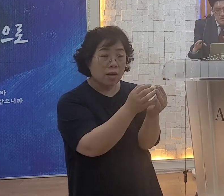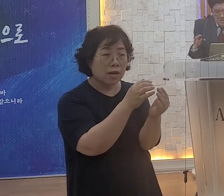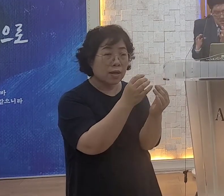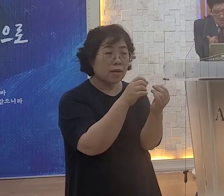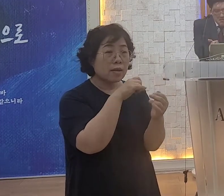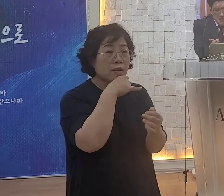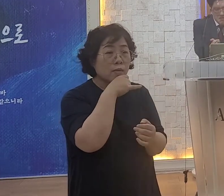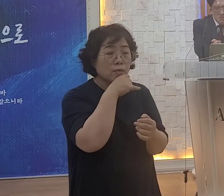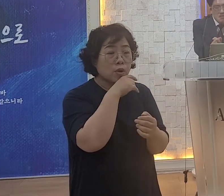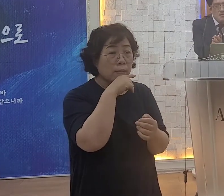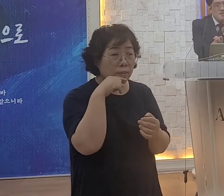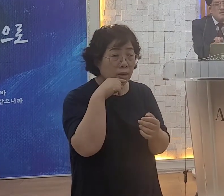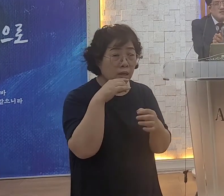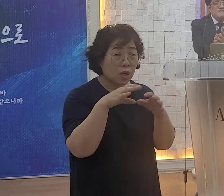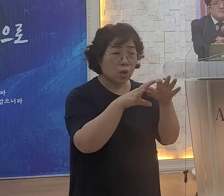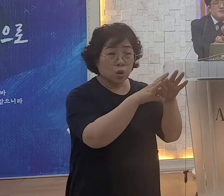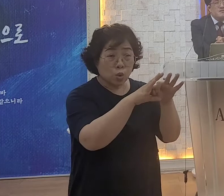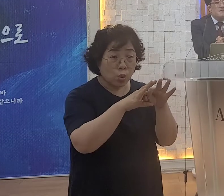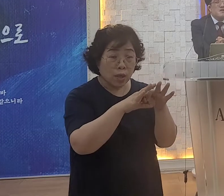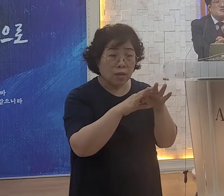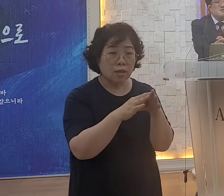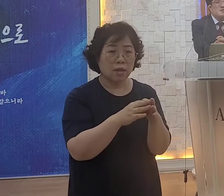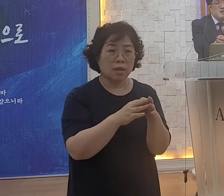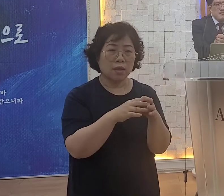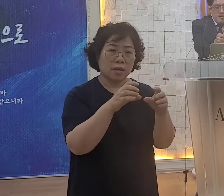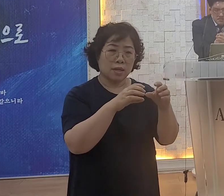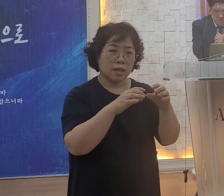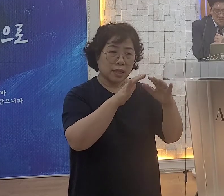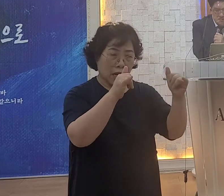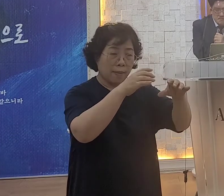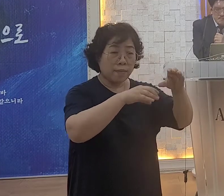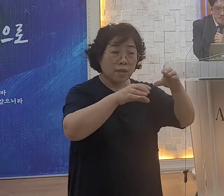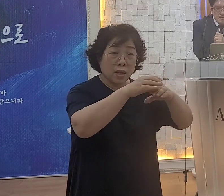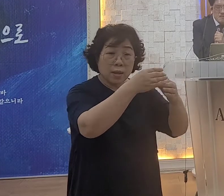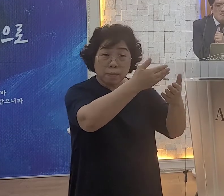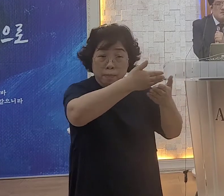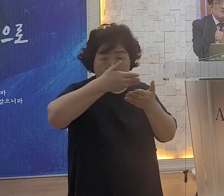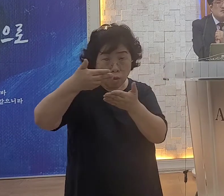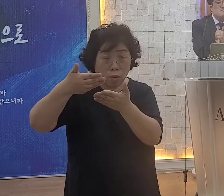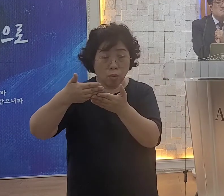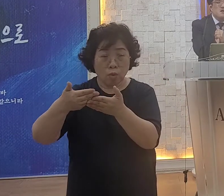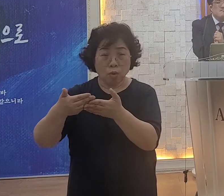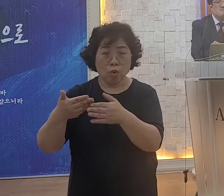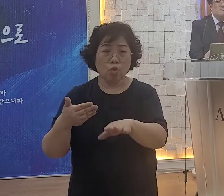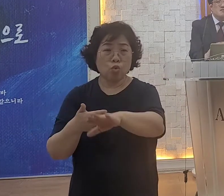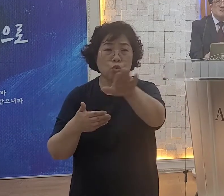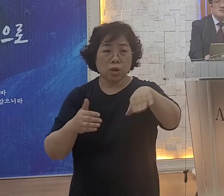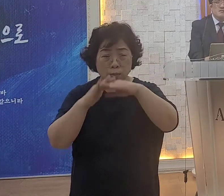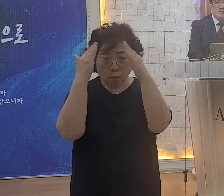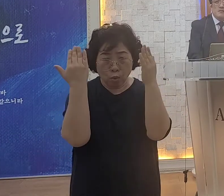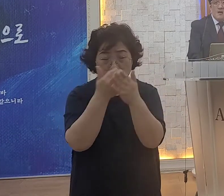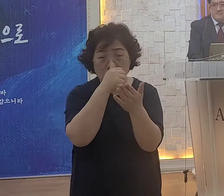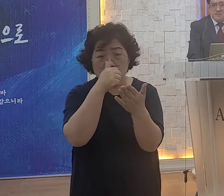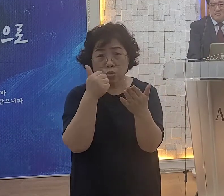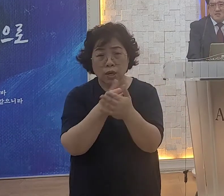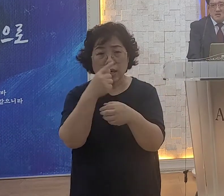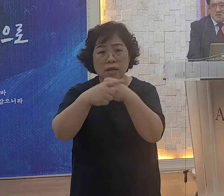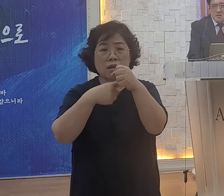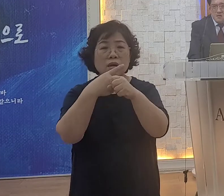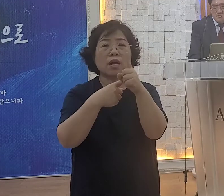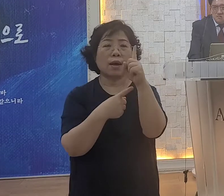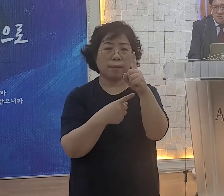피를 희생시켜서 그 피를 대신 받으시고 그 우리의 모든 죄를 1년에 한